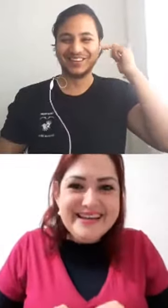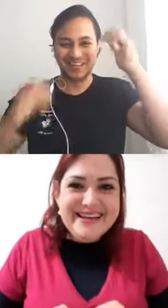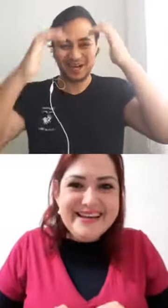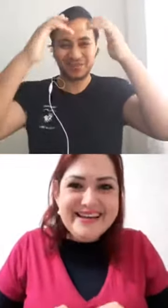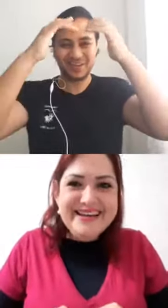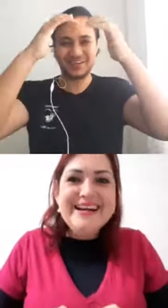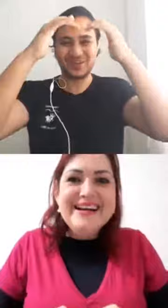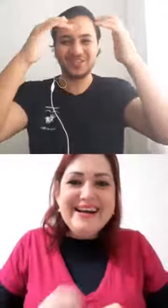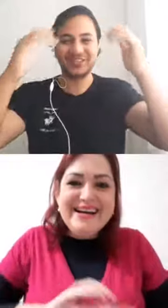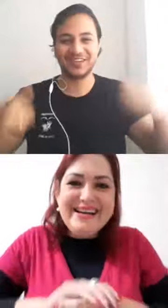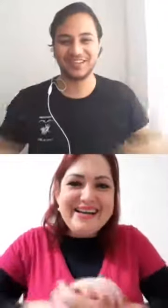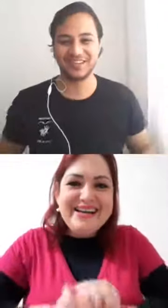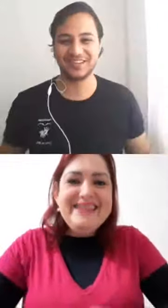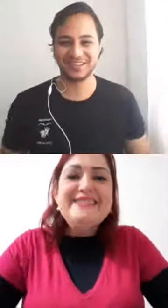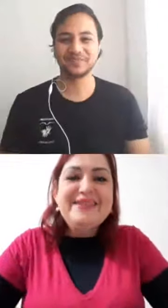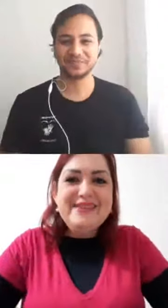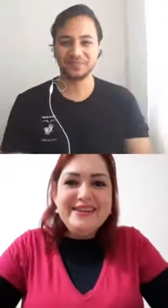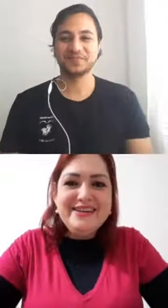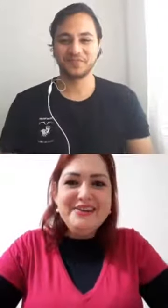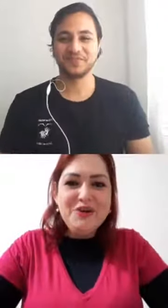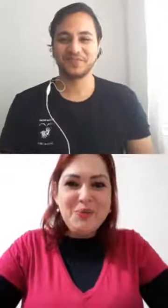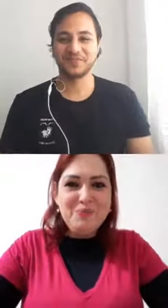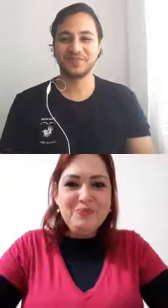O cérebro vai se condicionando, né? então,